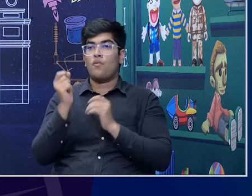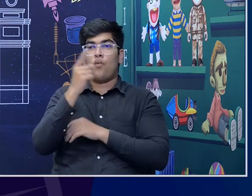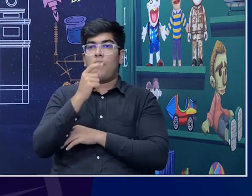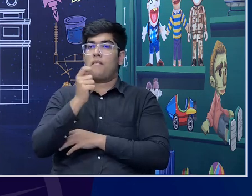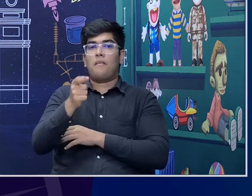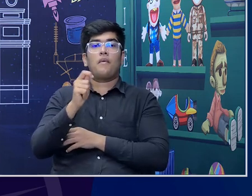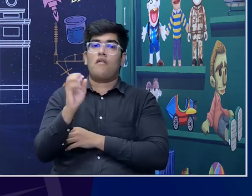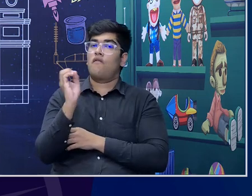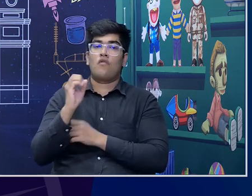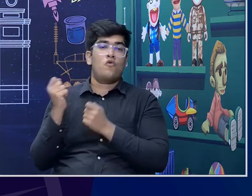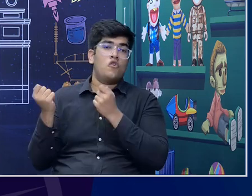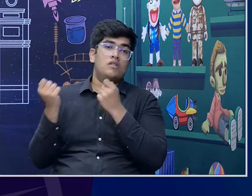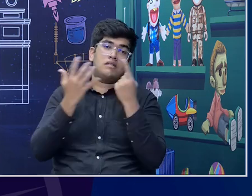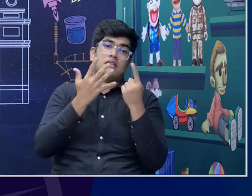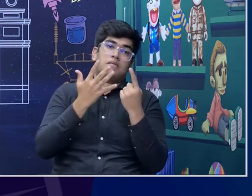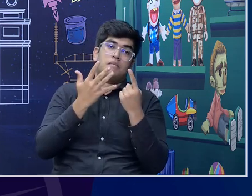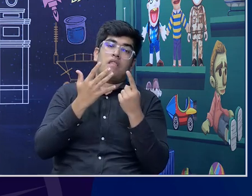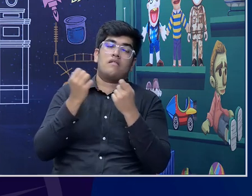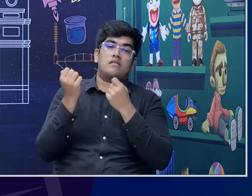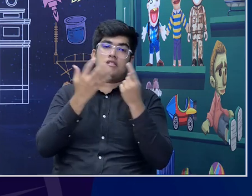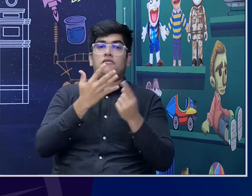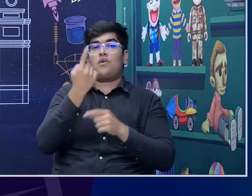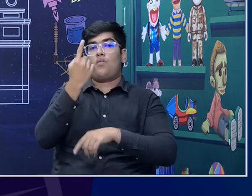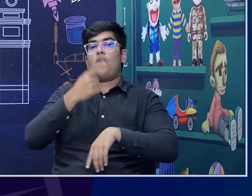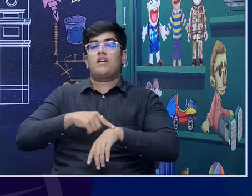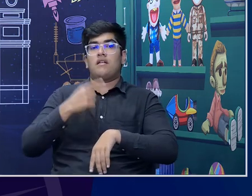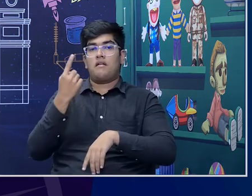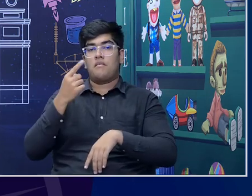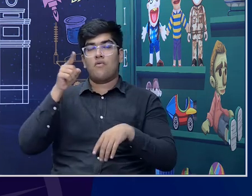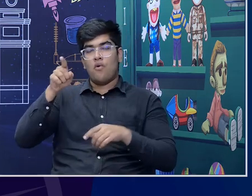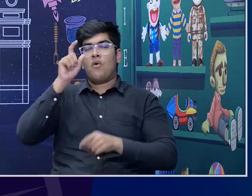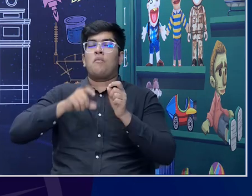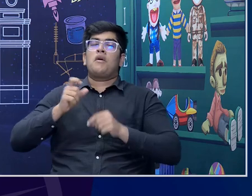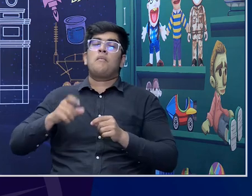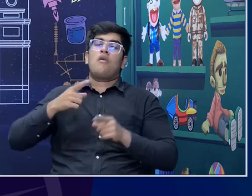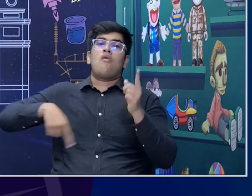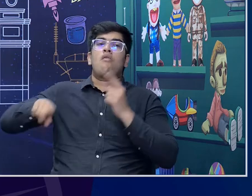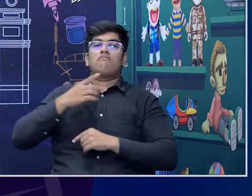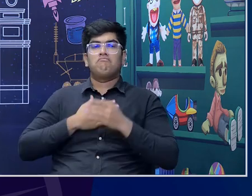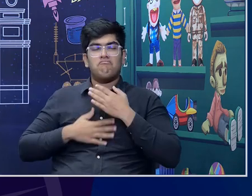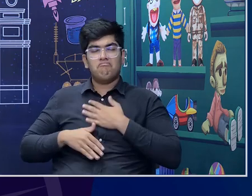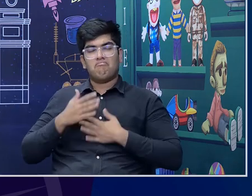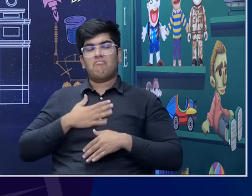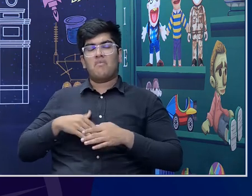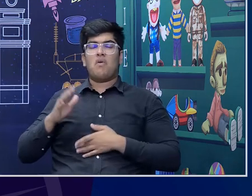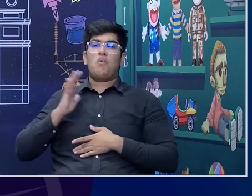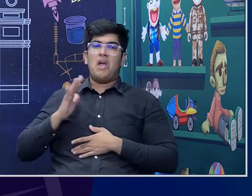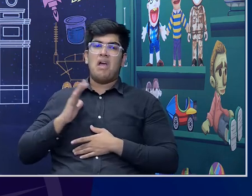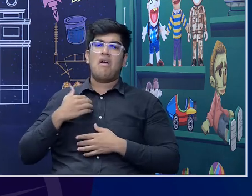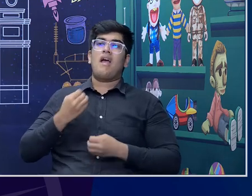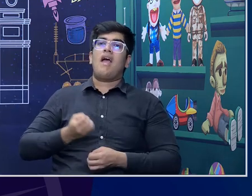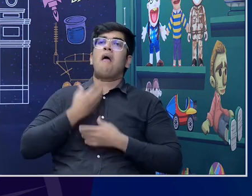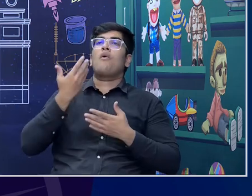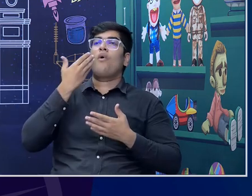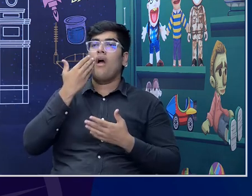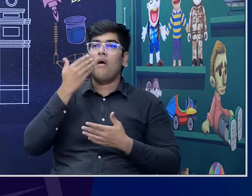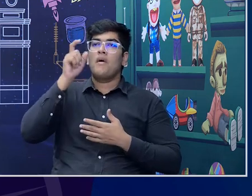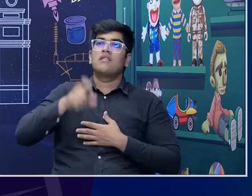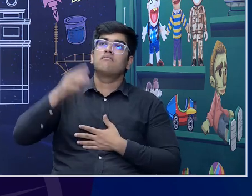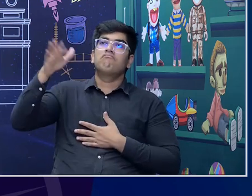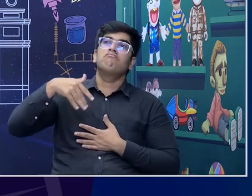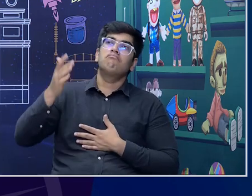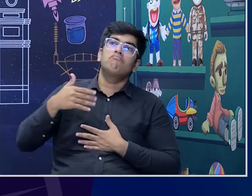कवरसिंग जैसे डाकियों का बहुत इंतजार करते हैं, कि वो कब आएंगे, कब हमारे लिए खुशियां आएंगी, तो उनको इसलिए